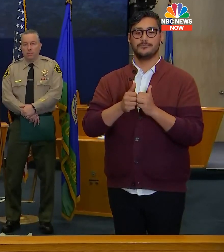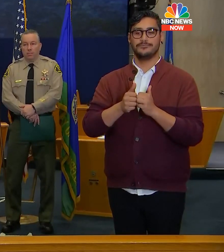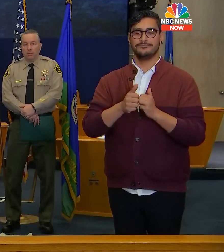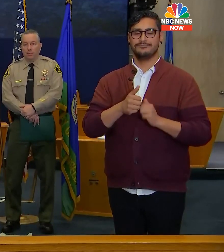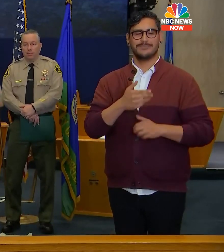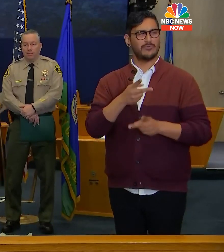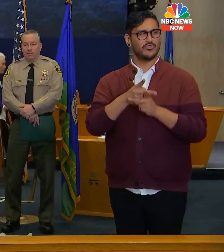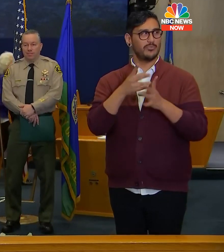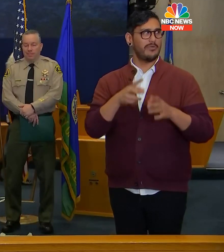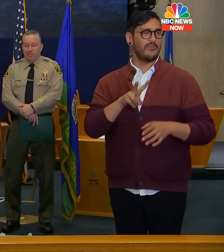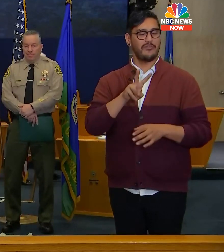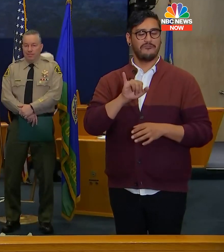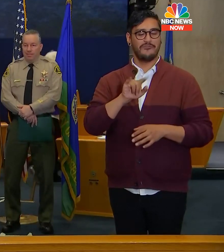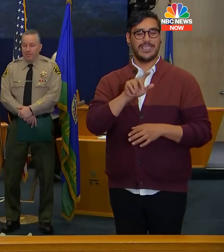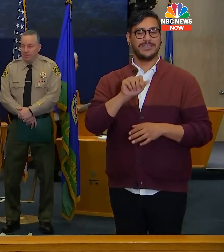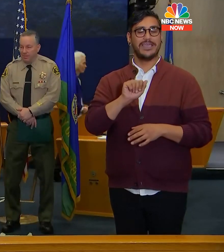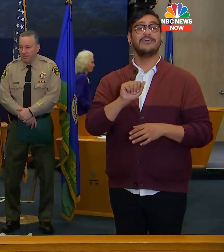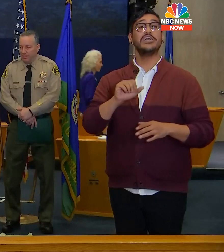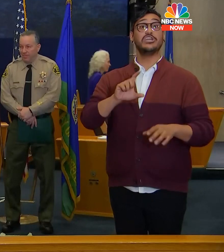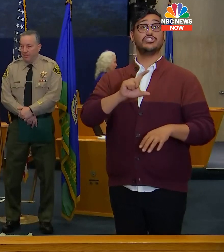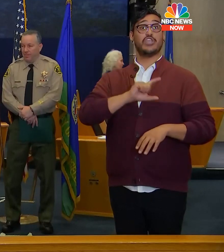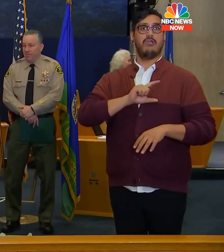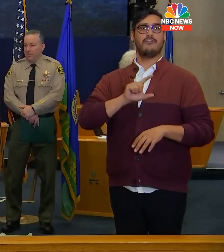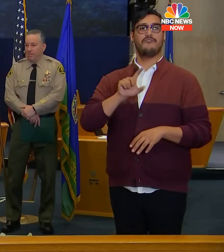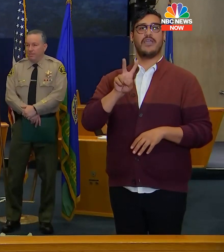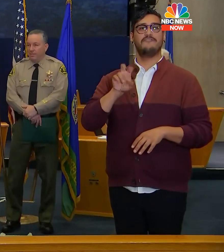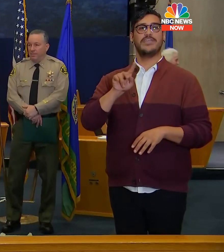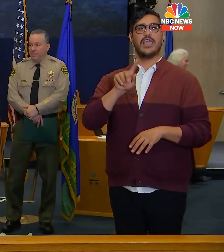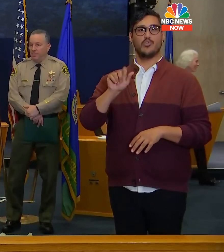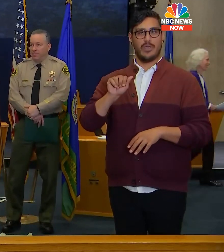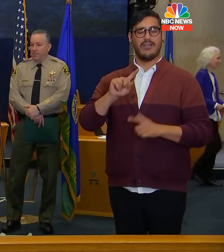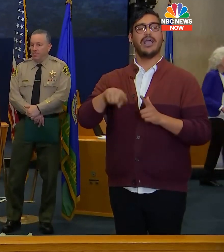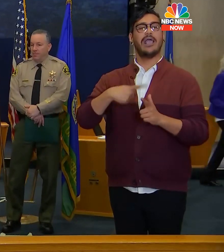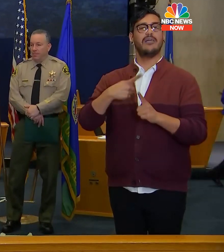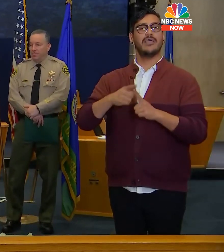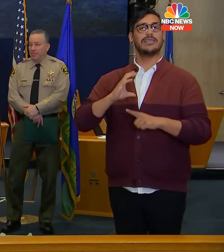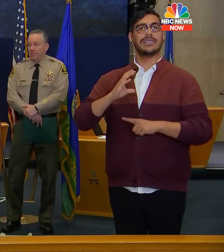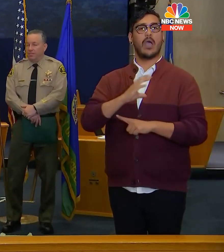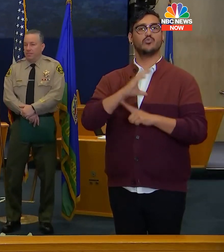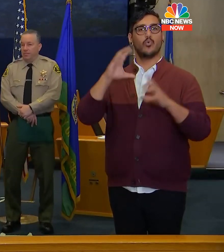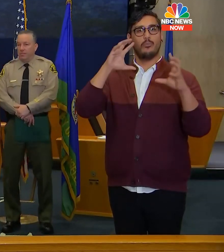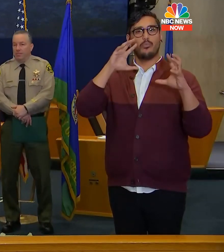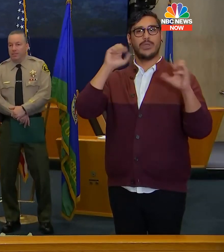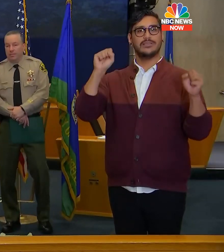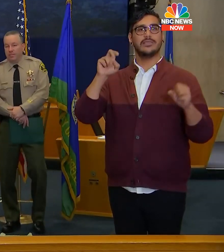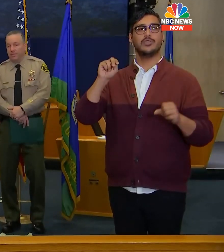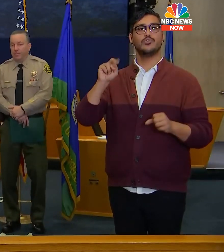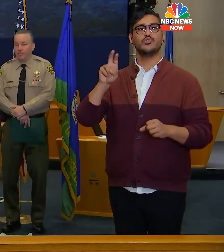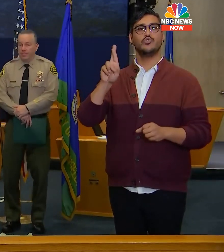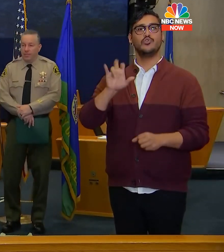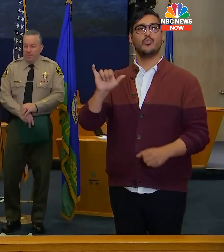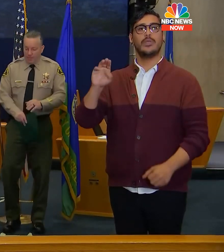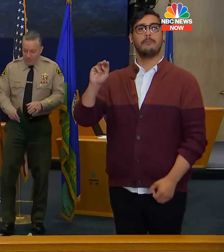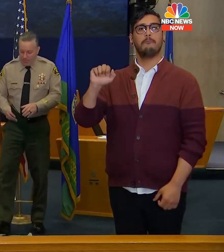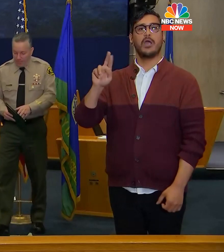to call you Supervisor Villanueva, Sheriff Villanueva, followed by Council President Nuri Martinez.